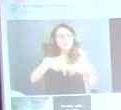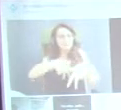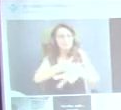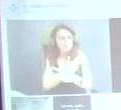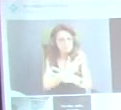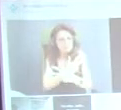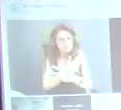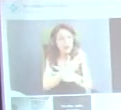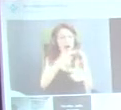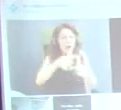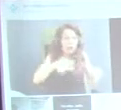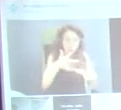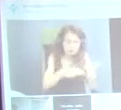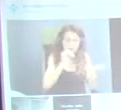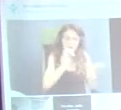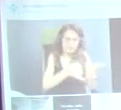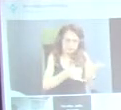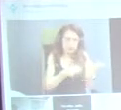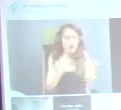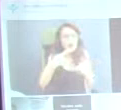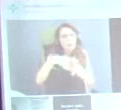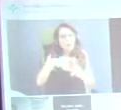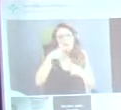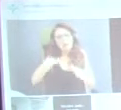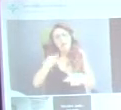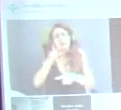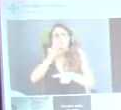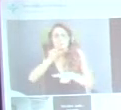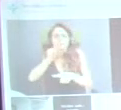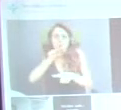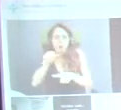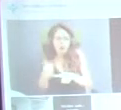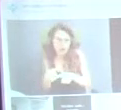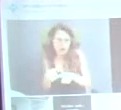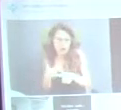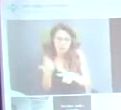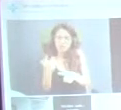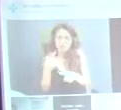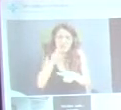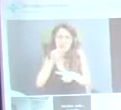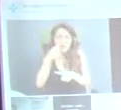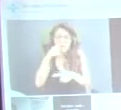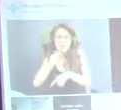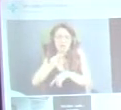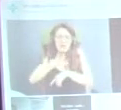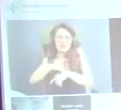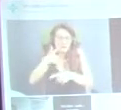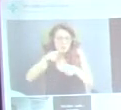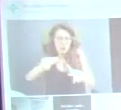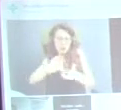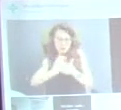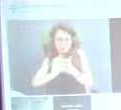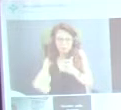in lingua dei segni, ma anche nelle lingue vocali, ben 25 lingue vocali. Quindi si tratta